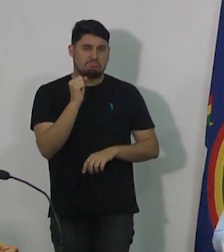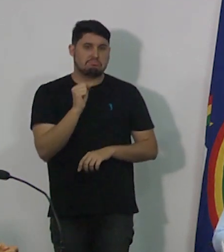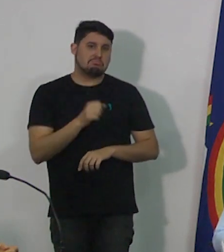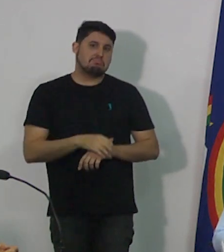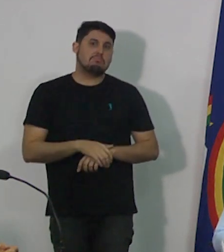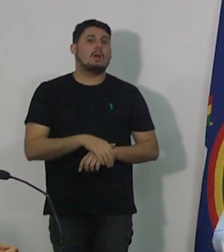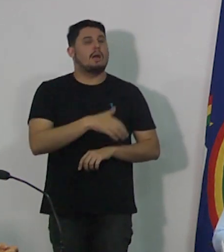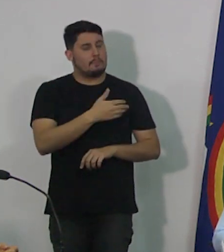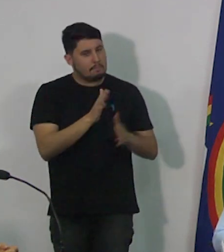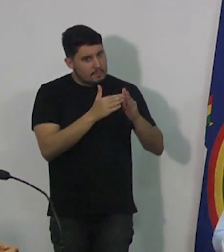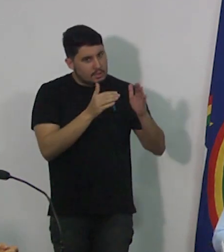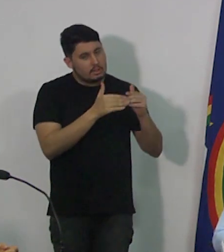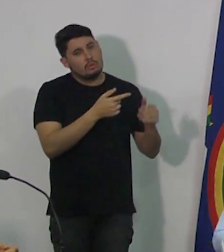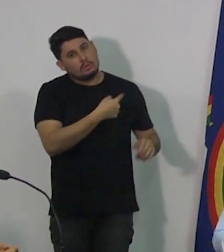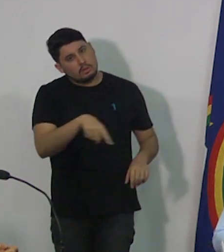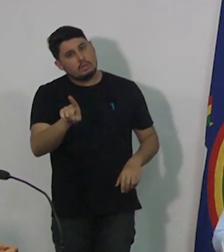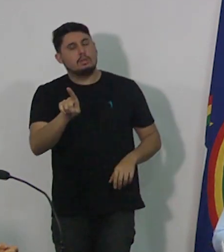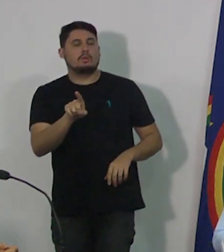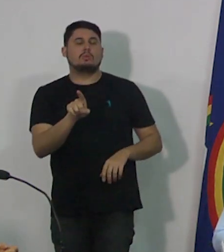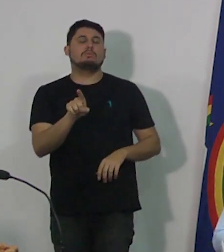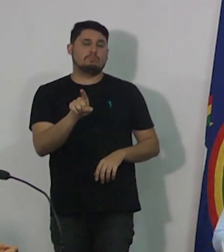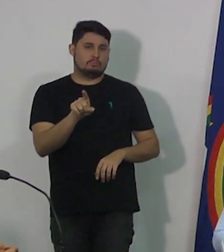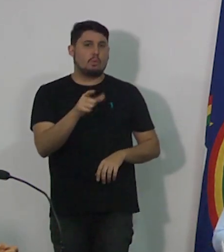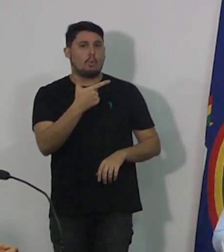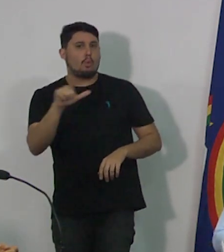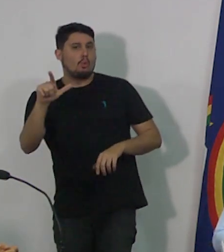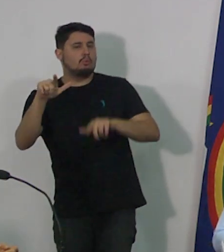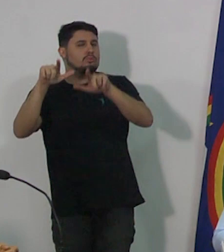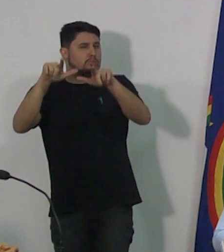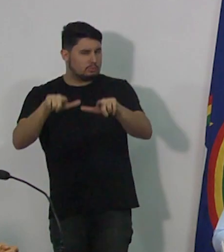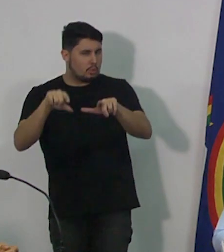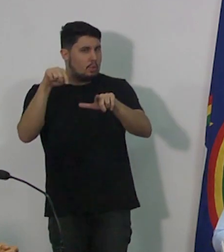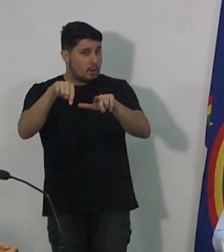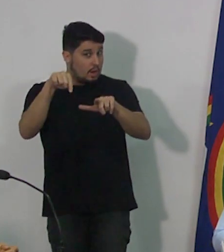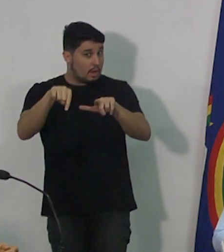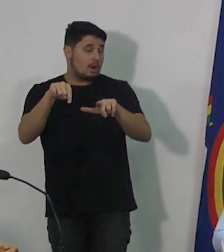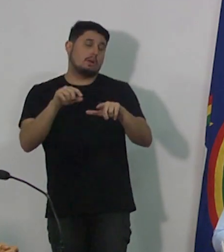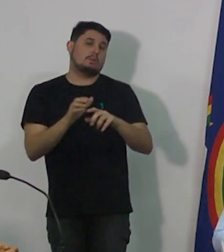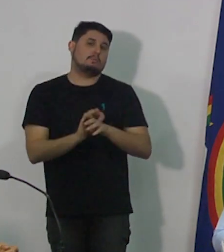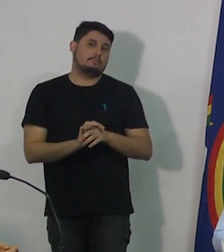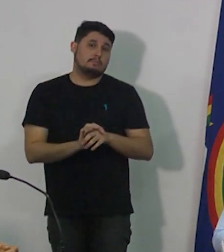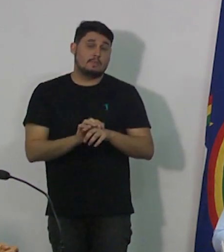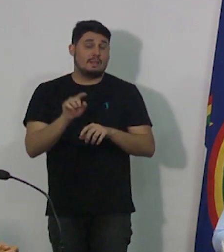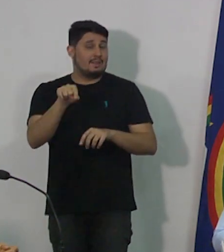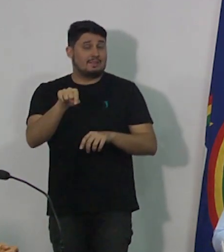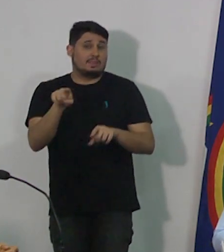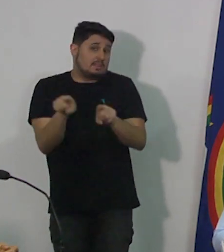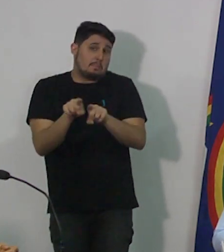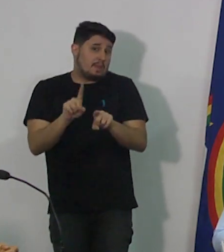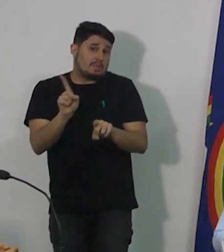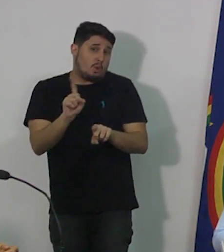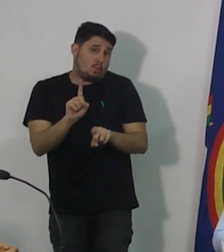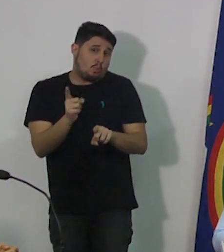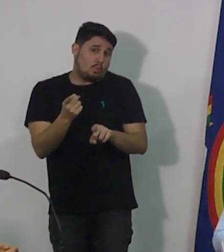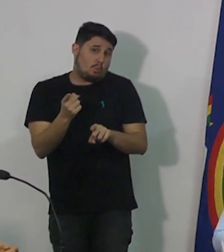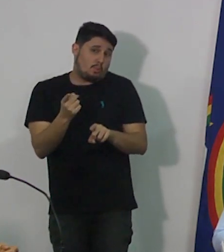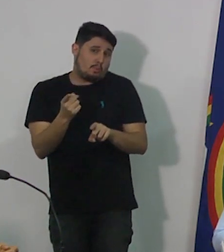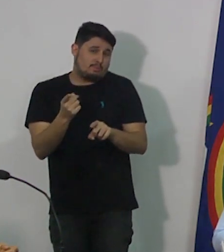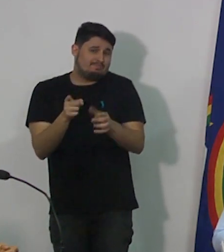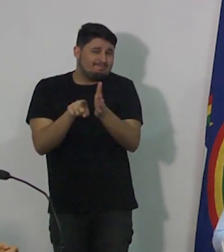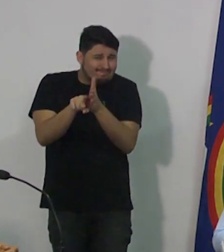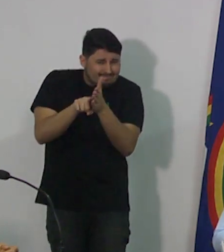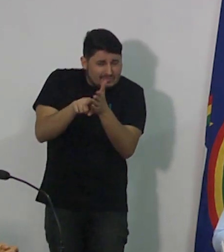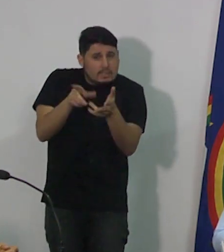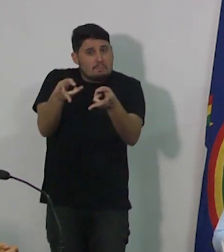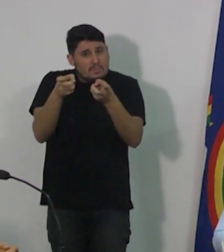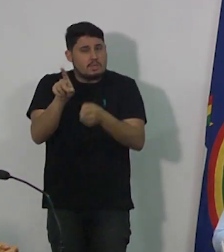um outro serviço e também foi orientado que ela, nesse outro serviço, como não era um caso grave, que ela fosse e ficasse